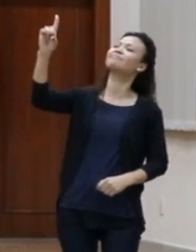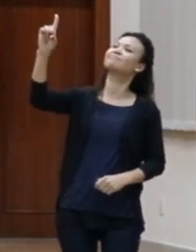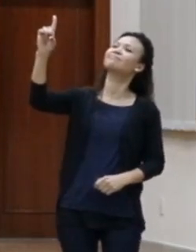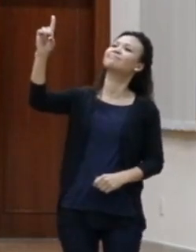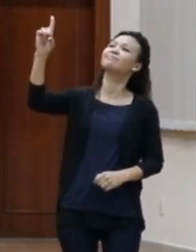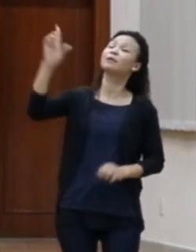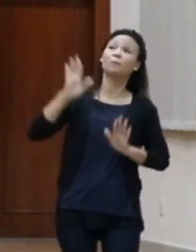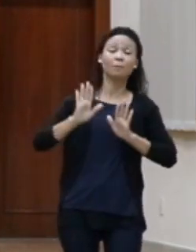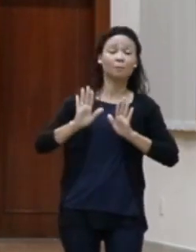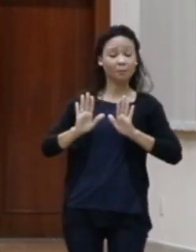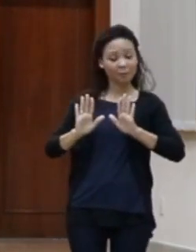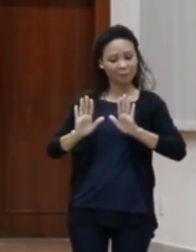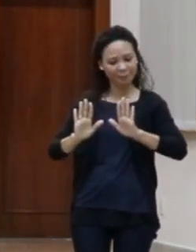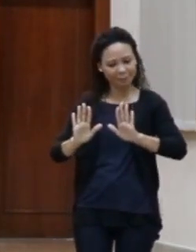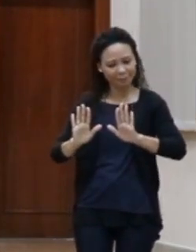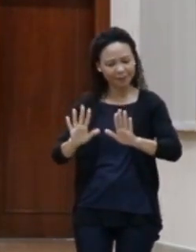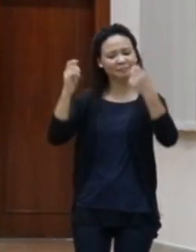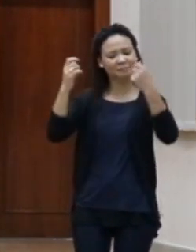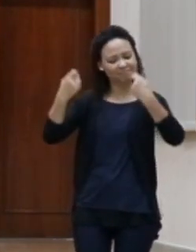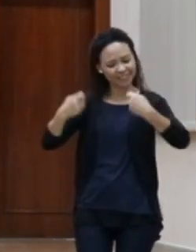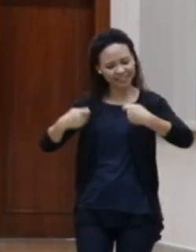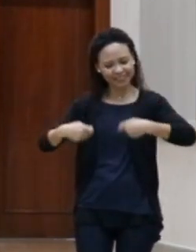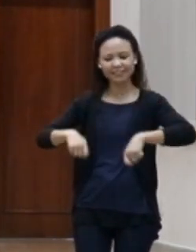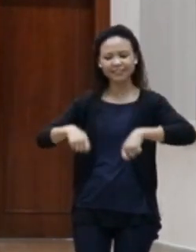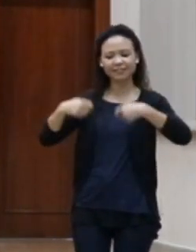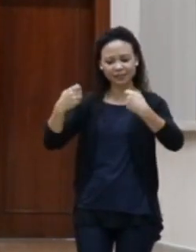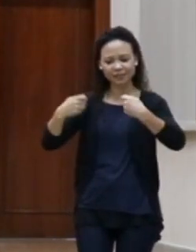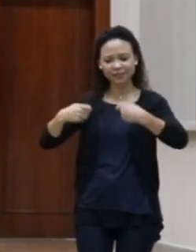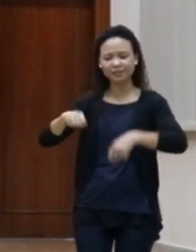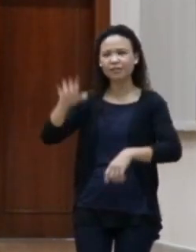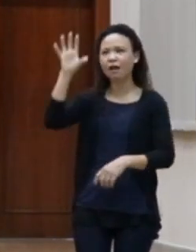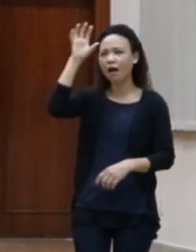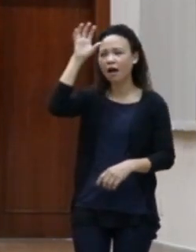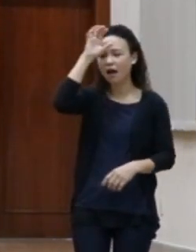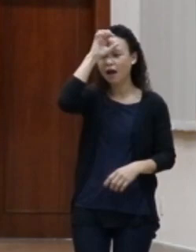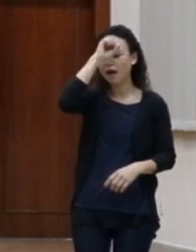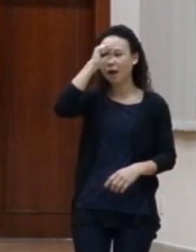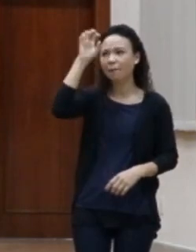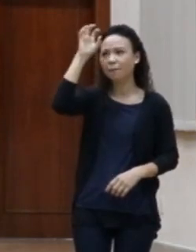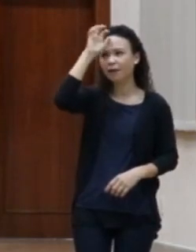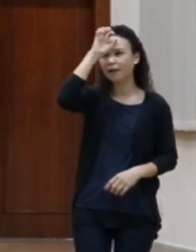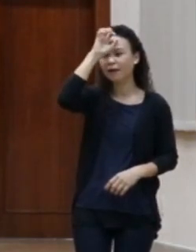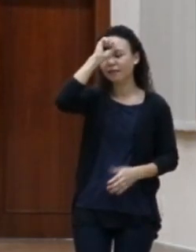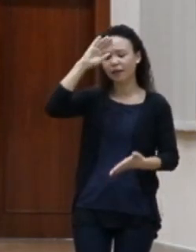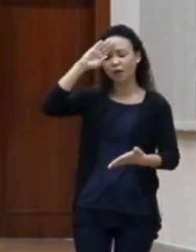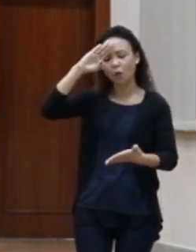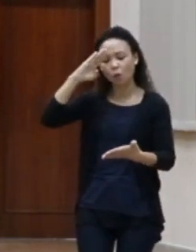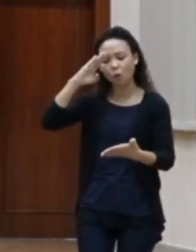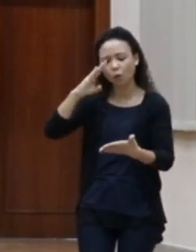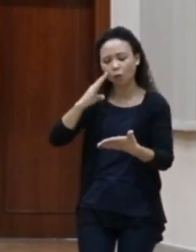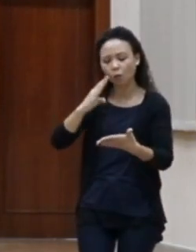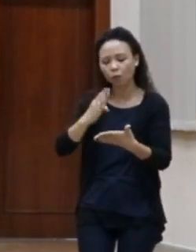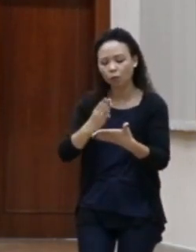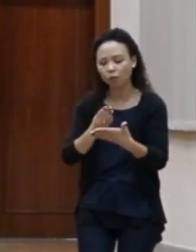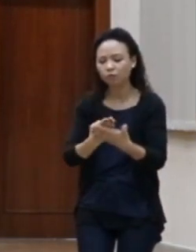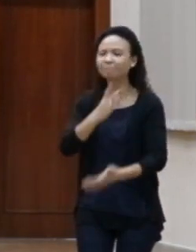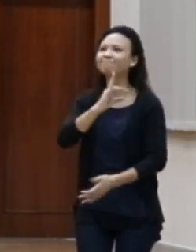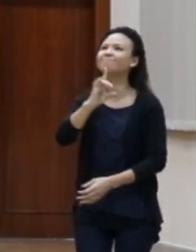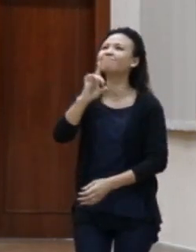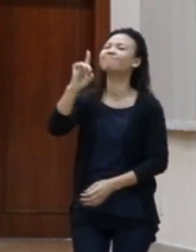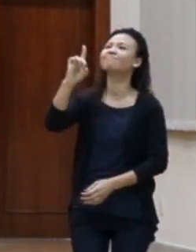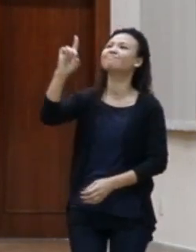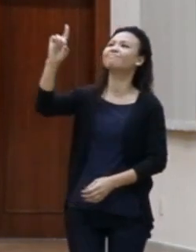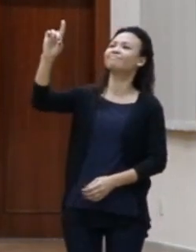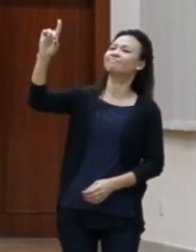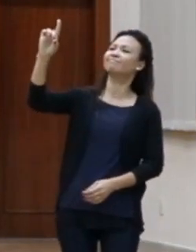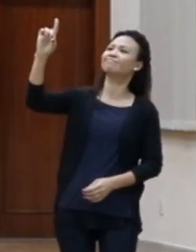mas preciso aprender a confiar em Ti, mas